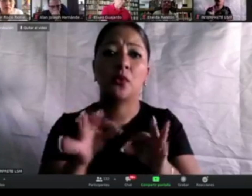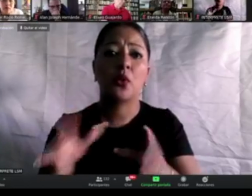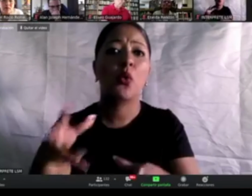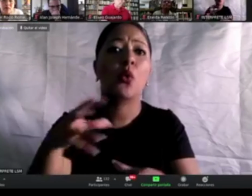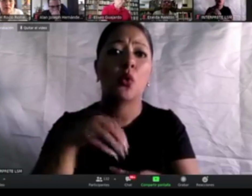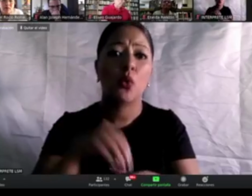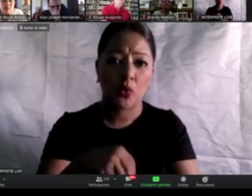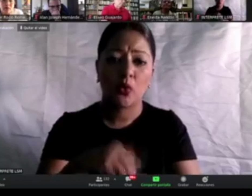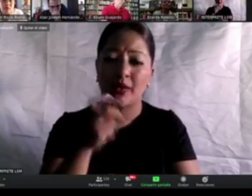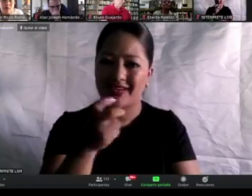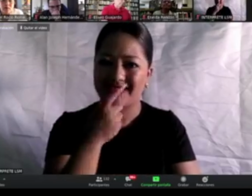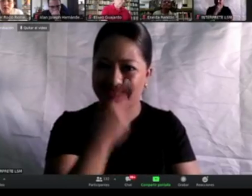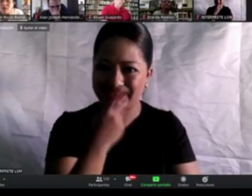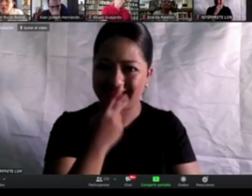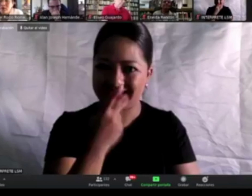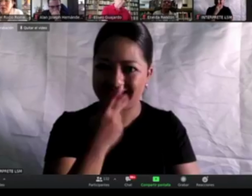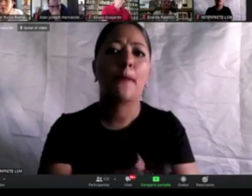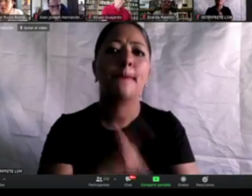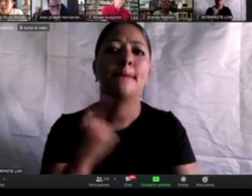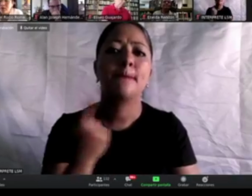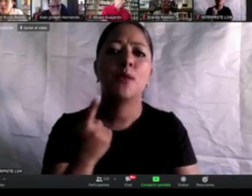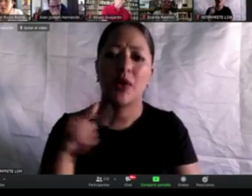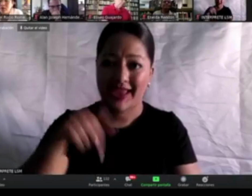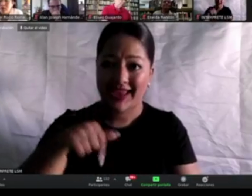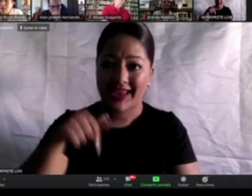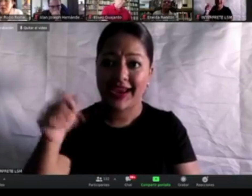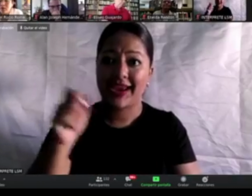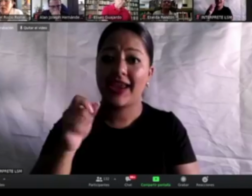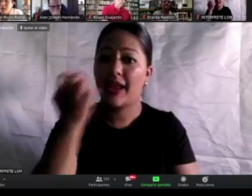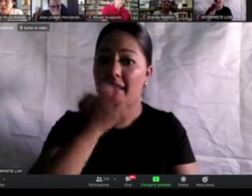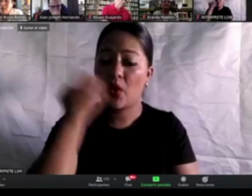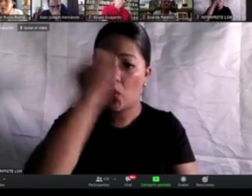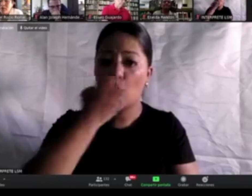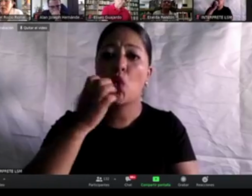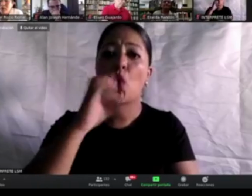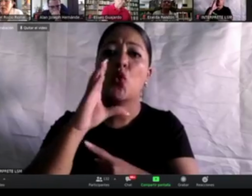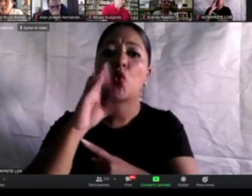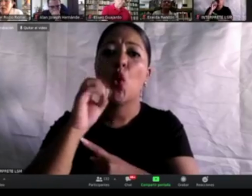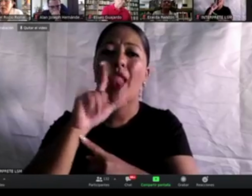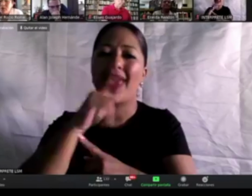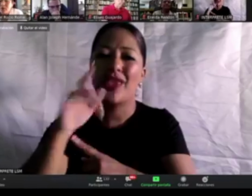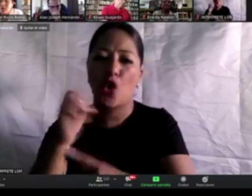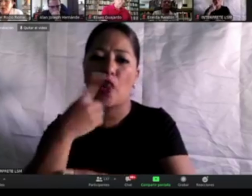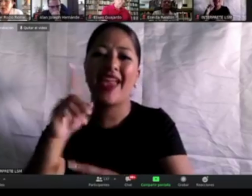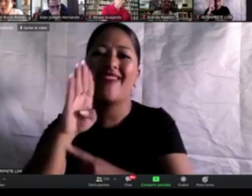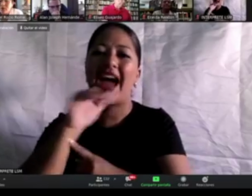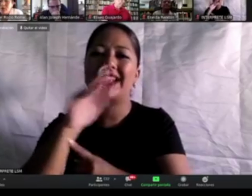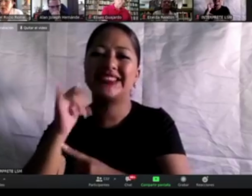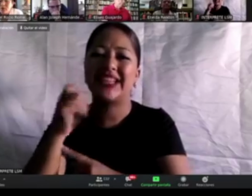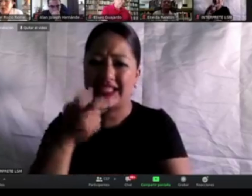ustedes hacen mención porque aquí en colegio de bachilleros es un centro de educación mixta